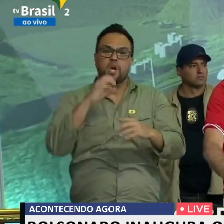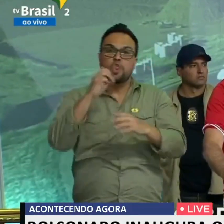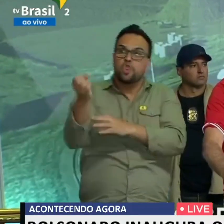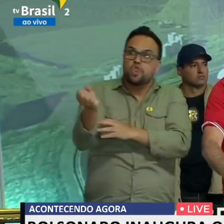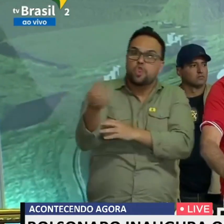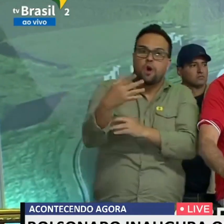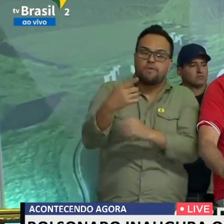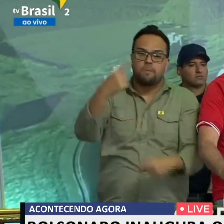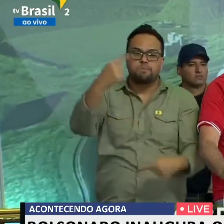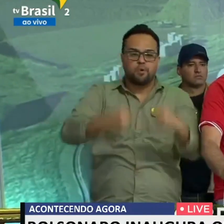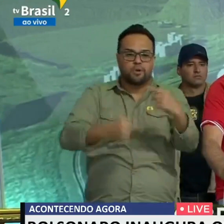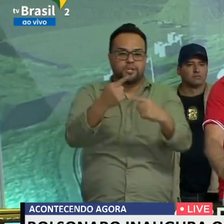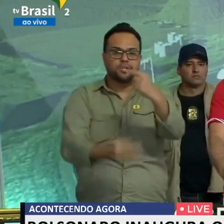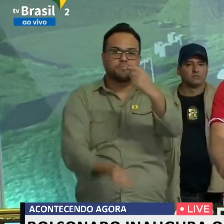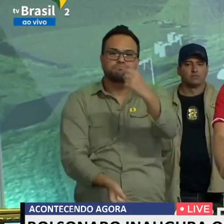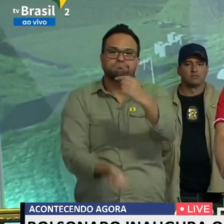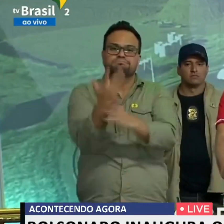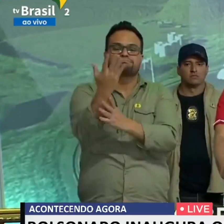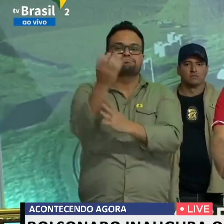política surgiu no Brasil.